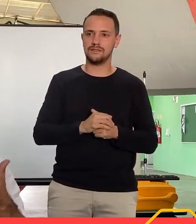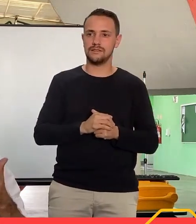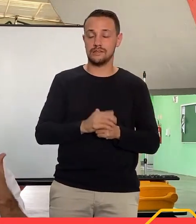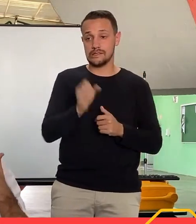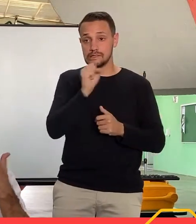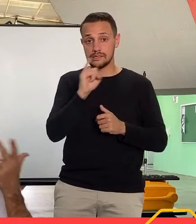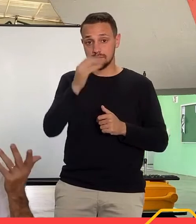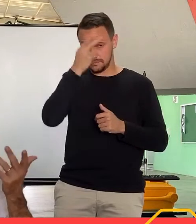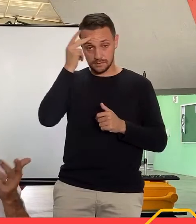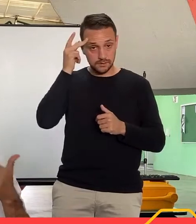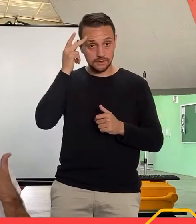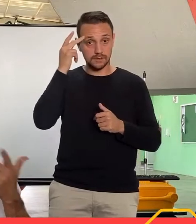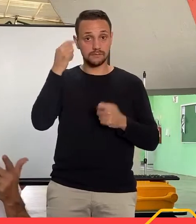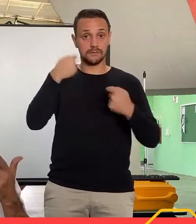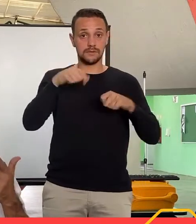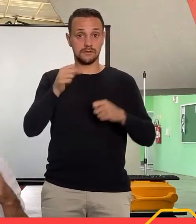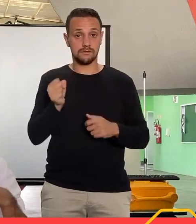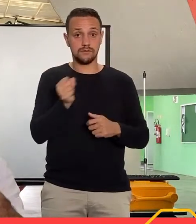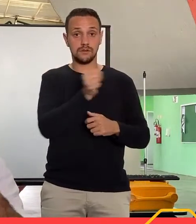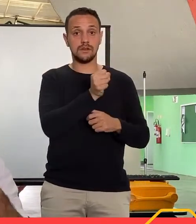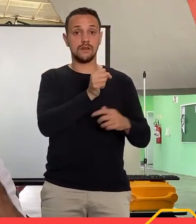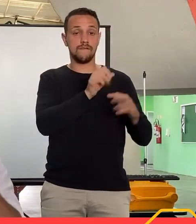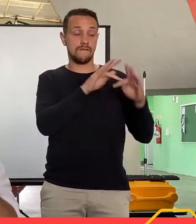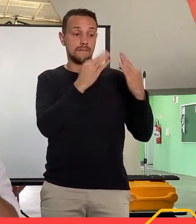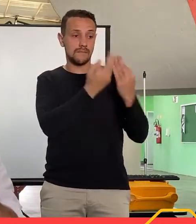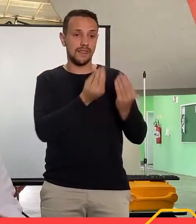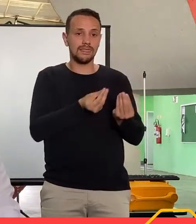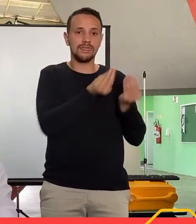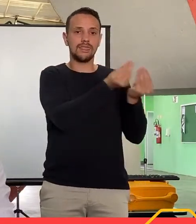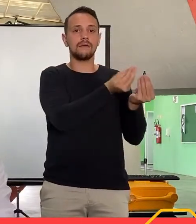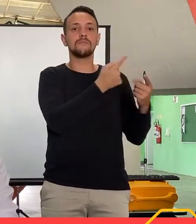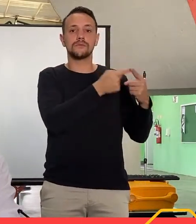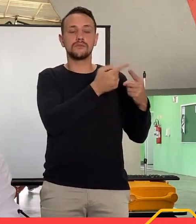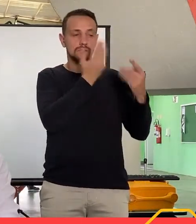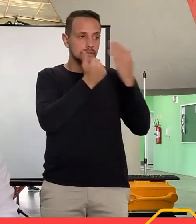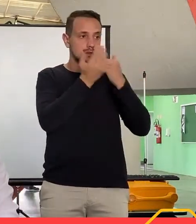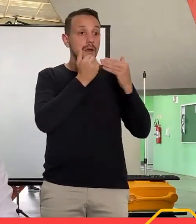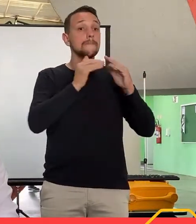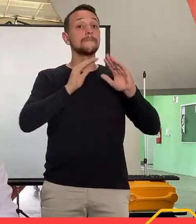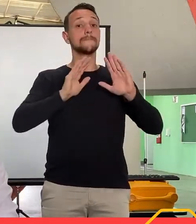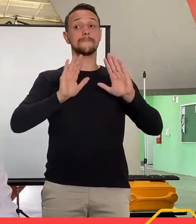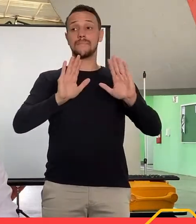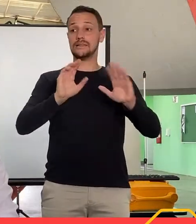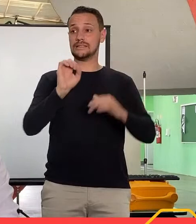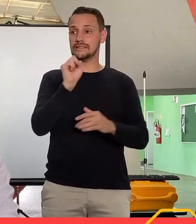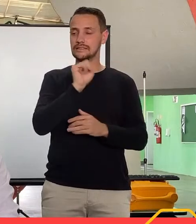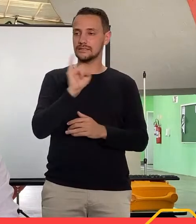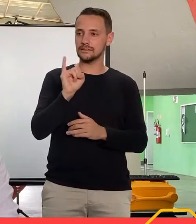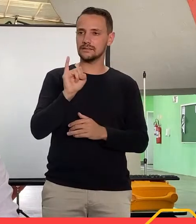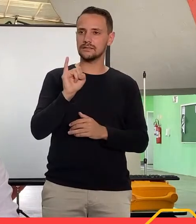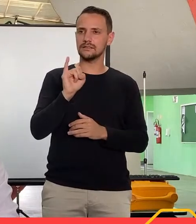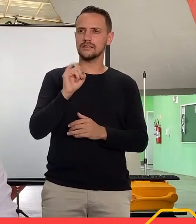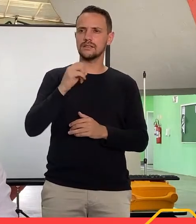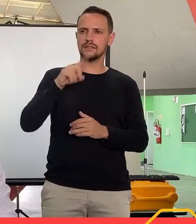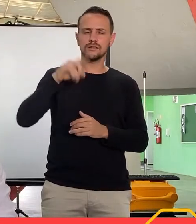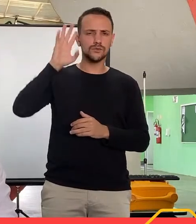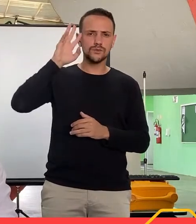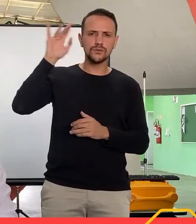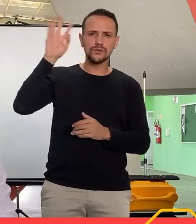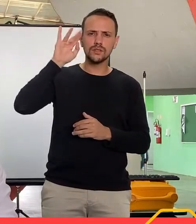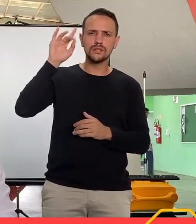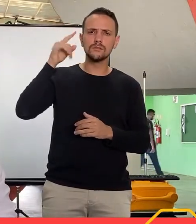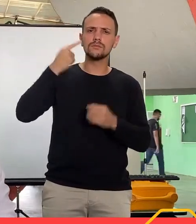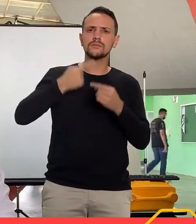só uma necessidade da criança, é uma necessidade das famílias. Mas, ainda assim, do ponto de vista filosófico, é